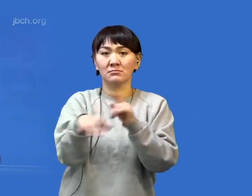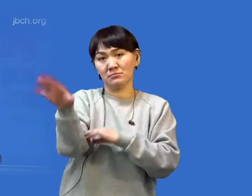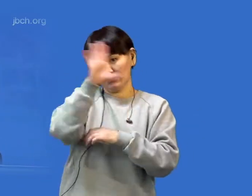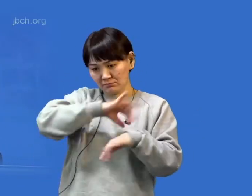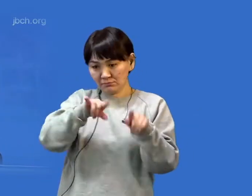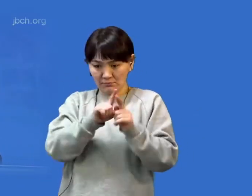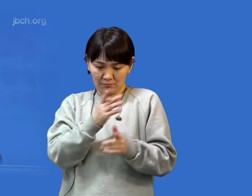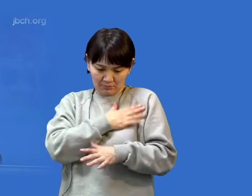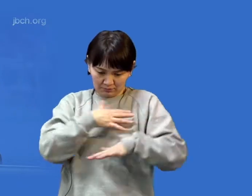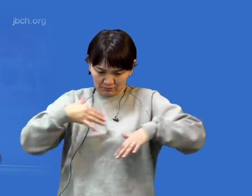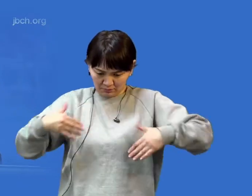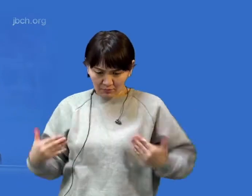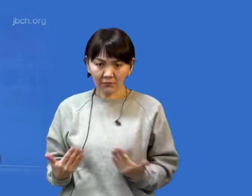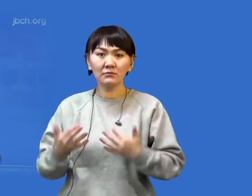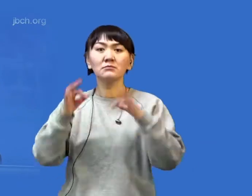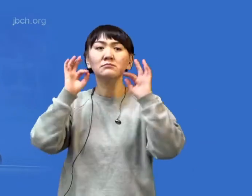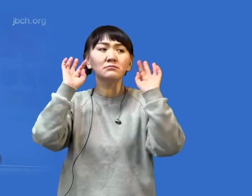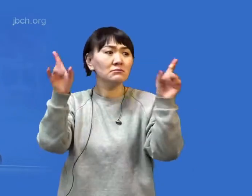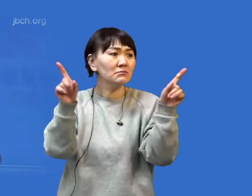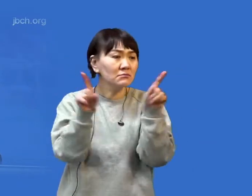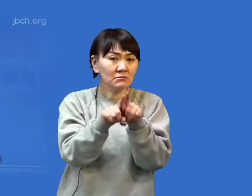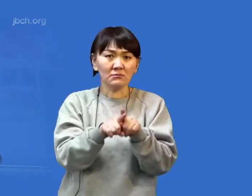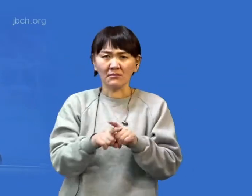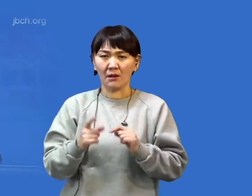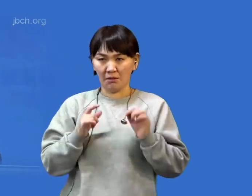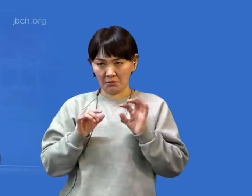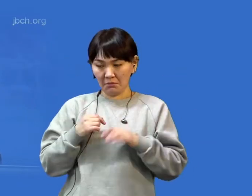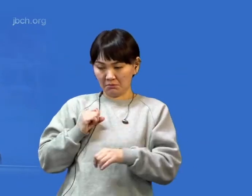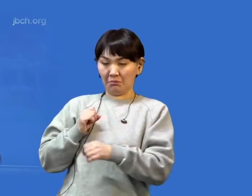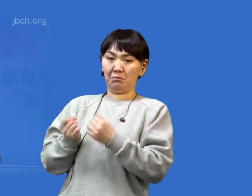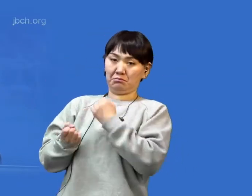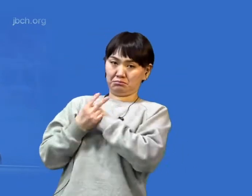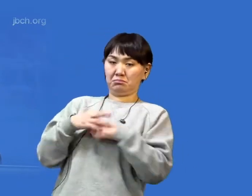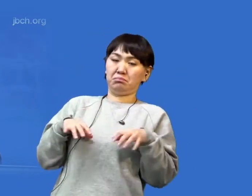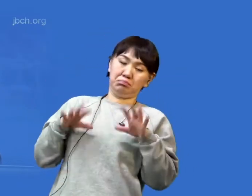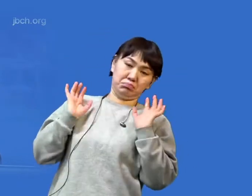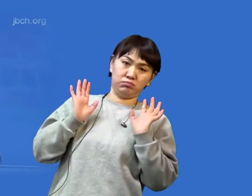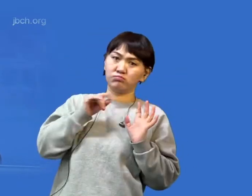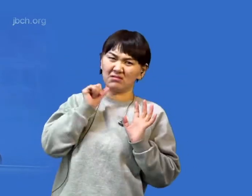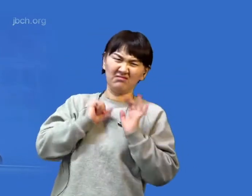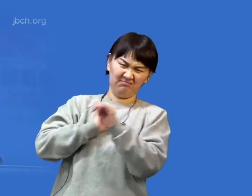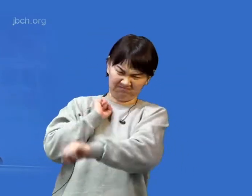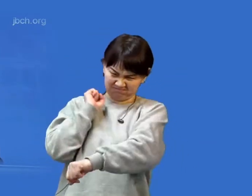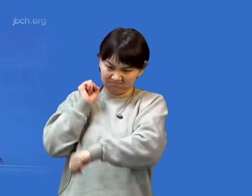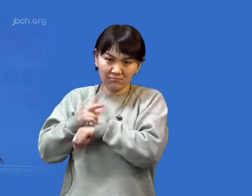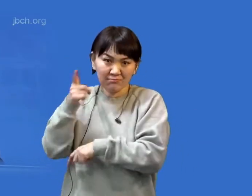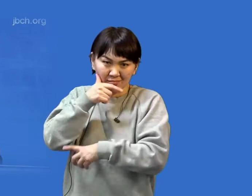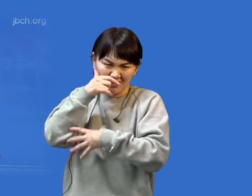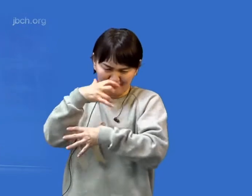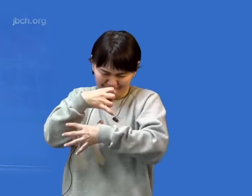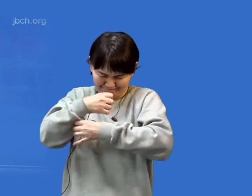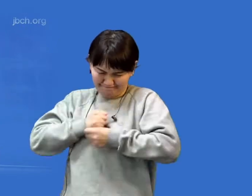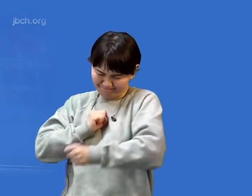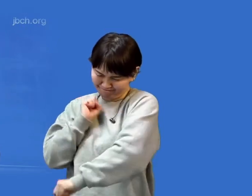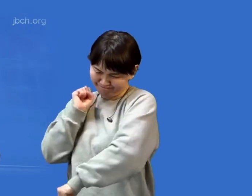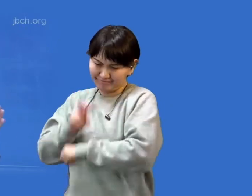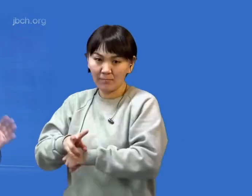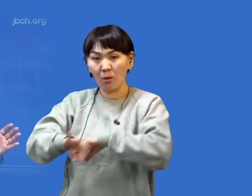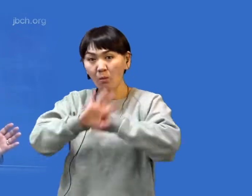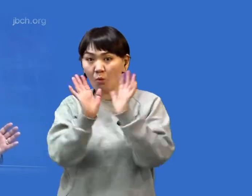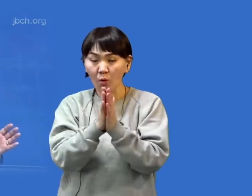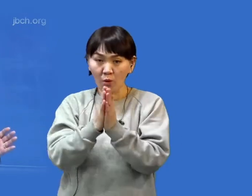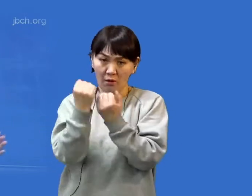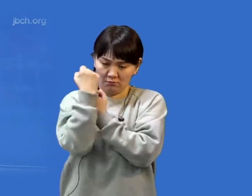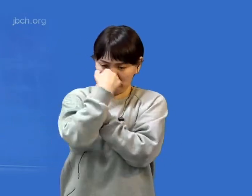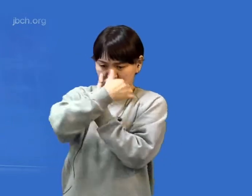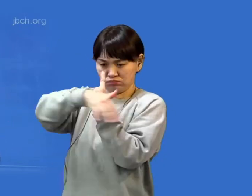Итгэлийн амьдралж гисэн ялах хэрэгтэй. Бүх талаар бие барих чадварт өөрийгөө дасгалжуулдаг. Бүх талаар гэдээ байгаа